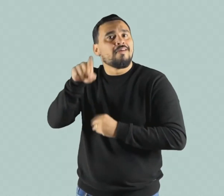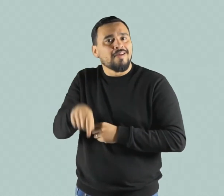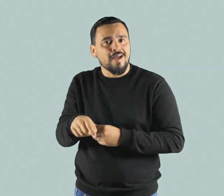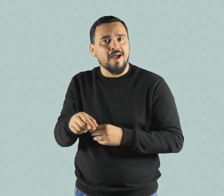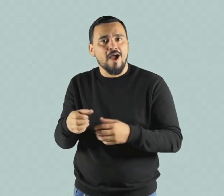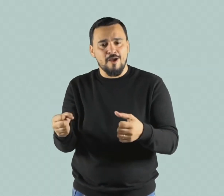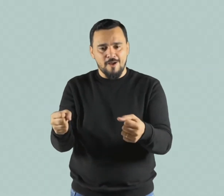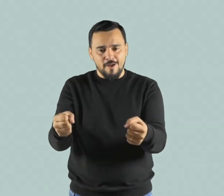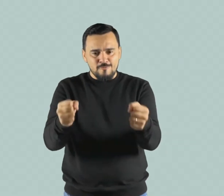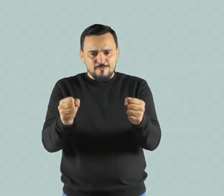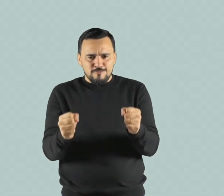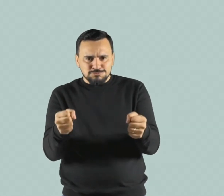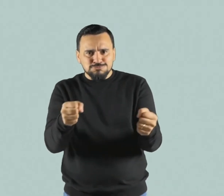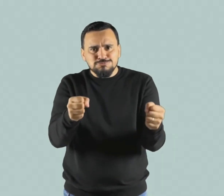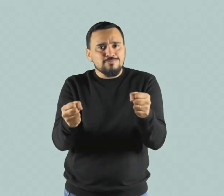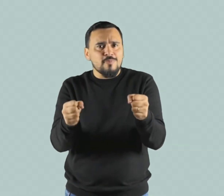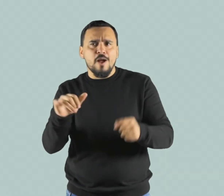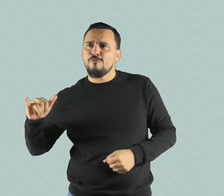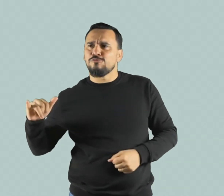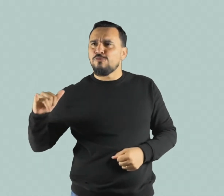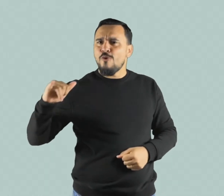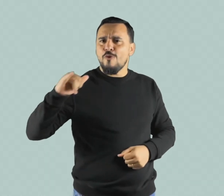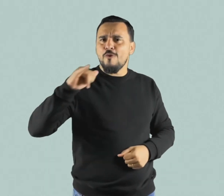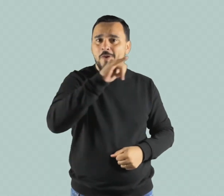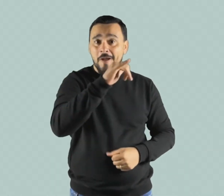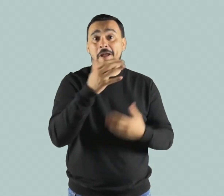pilotear aviones.